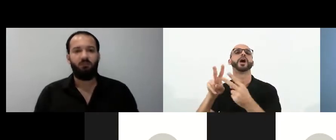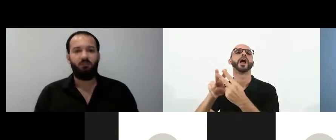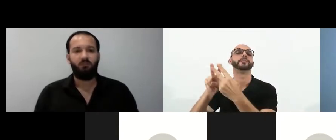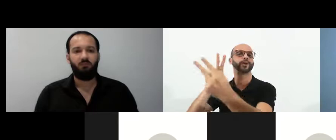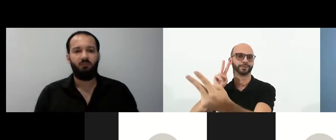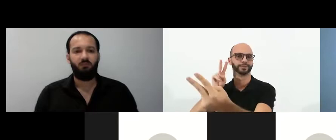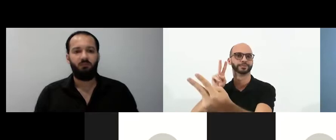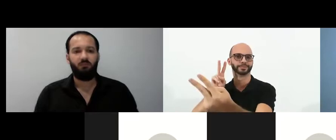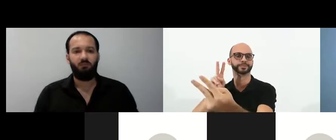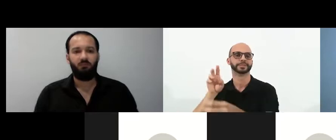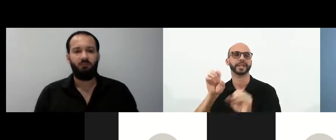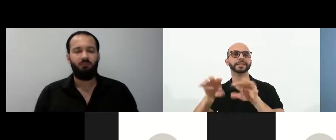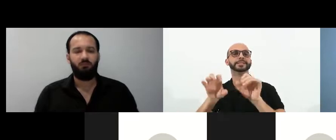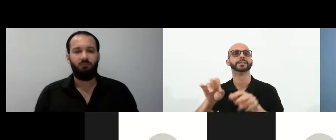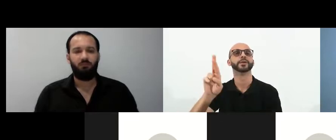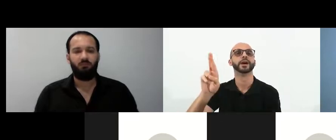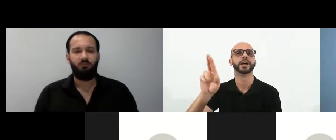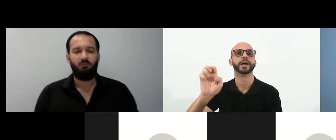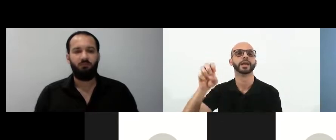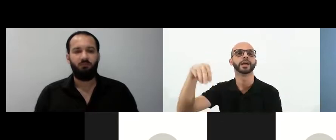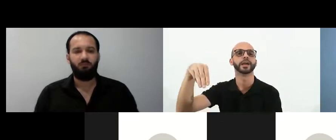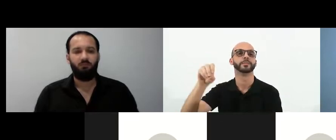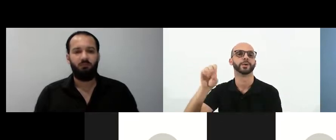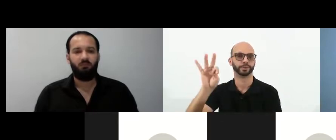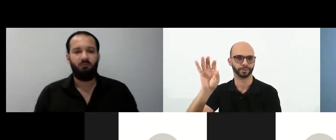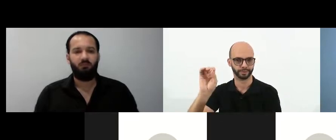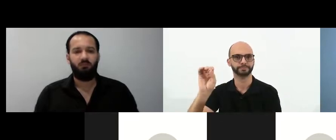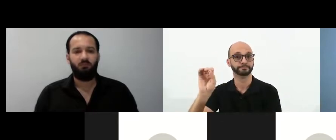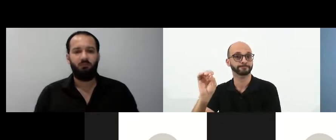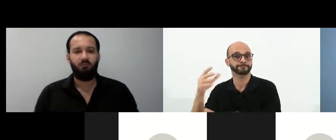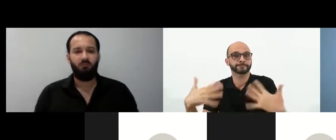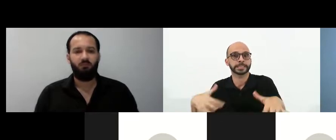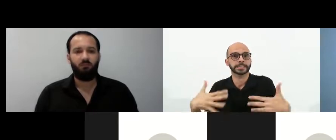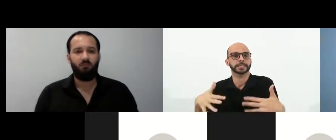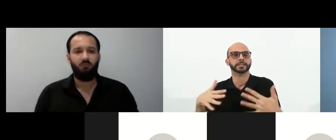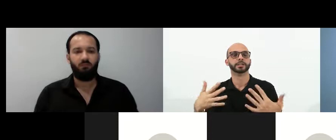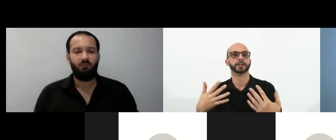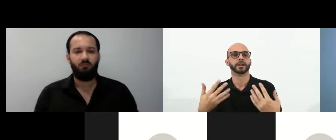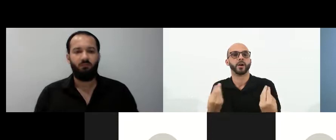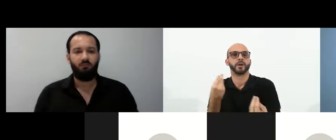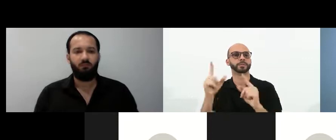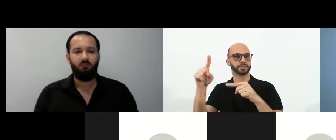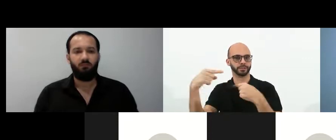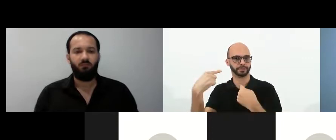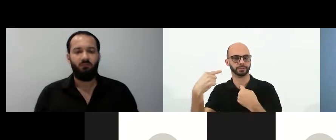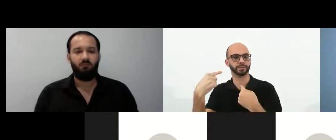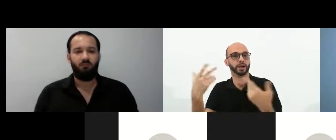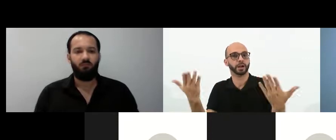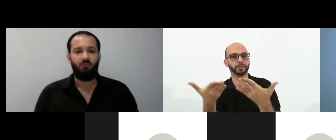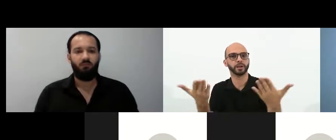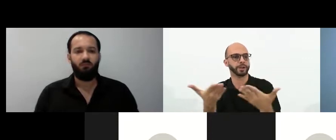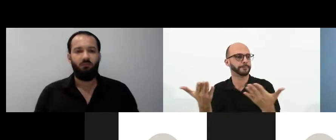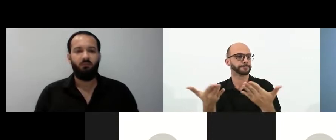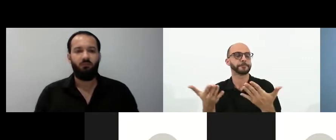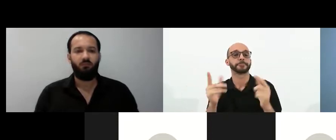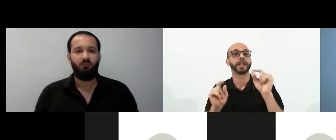que a educação, né, nessa modalidade à distância nós temos, né, o ensino remoto. Como